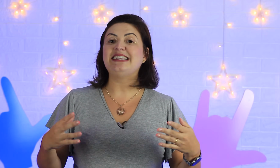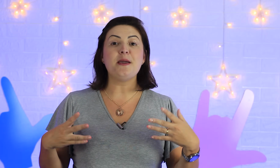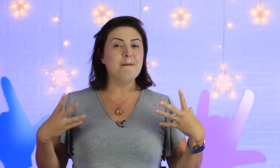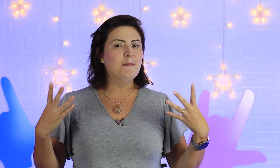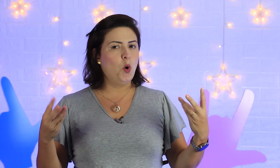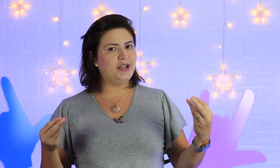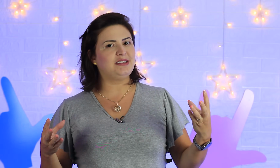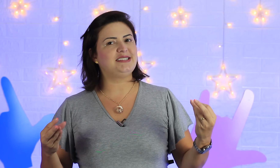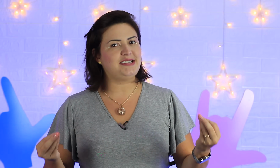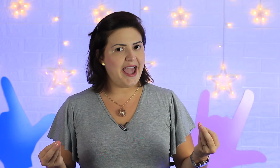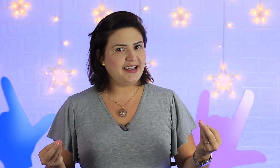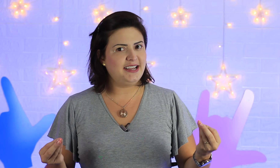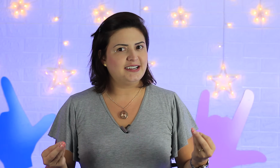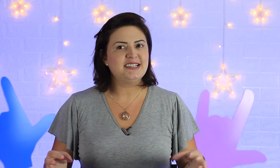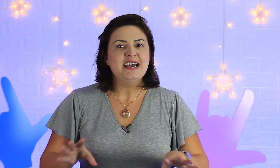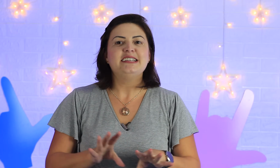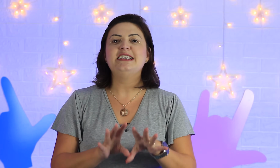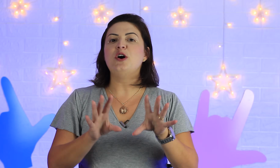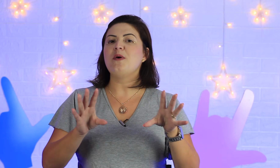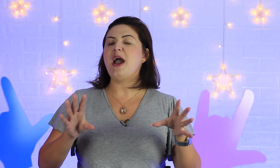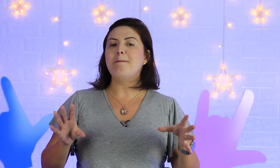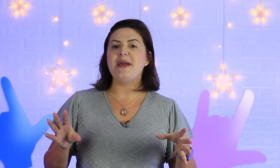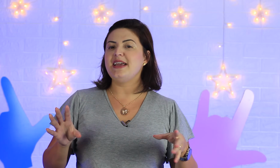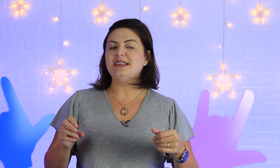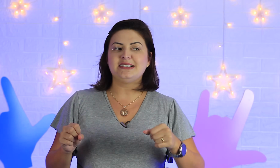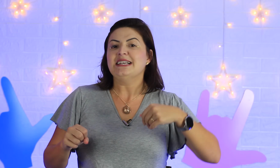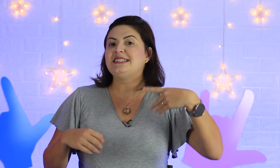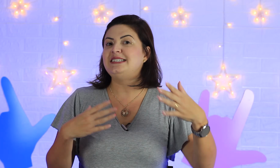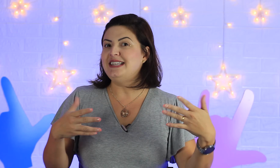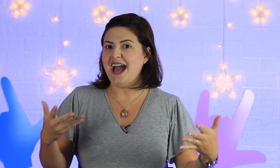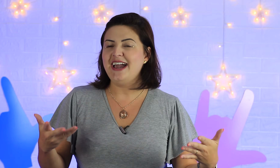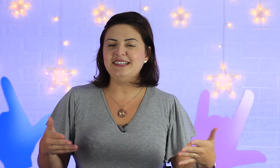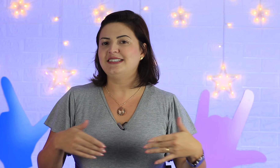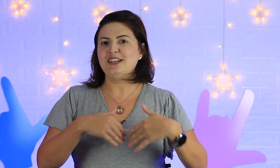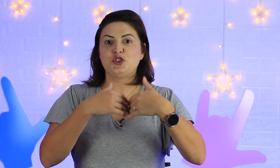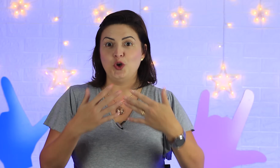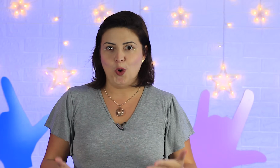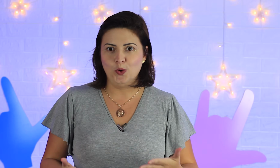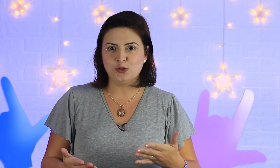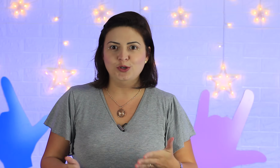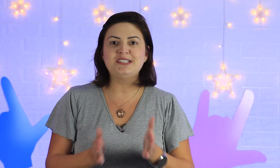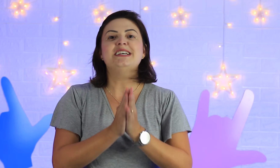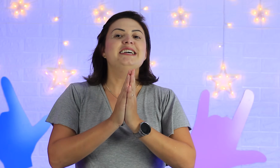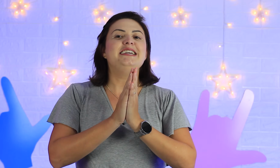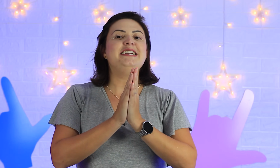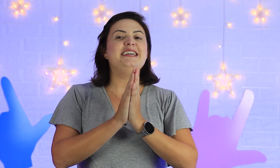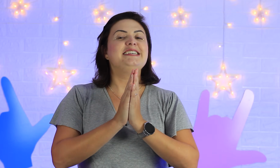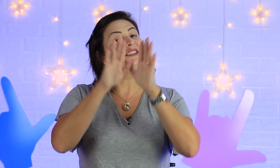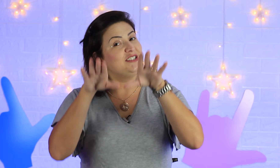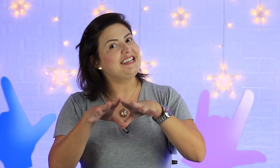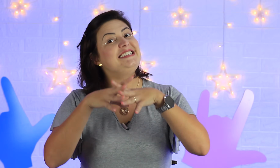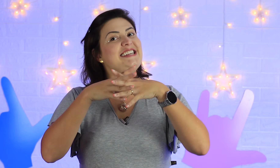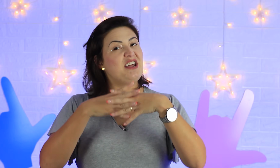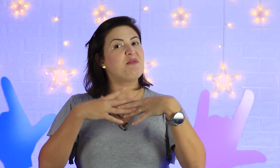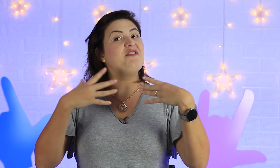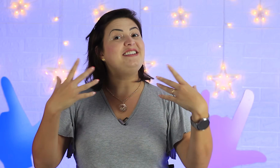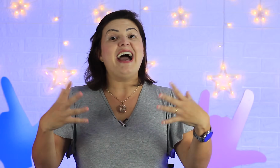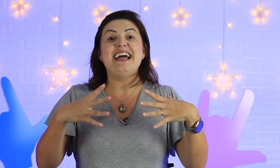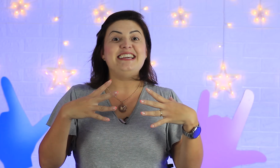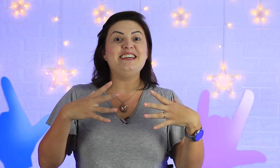tem muitas técnicas. Não é apenas sinais, né? Soltos e se você quiser aproveitar e